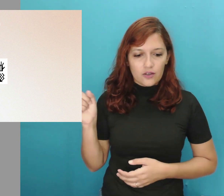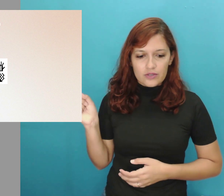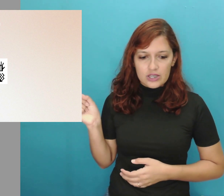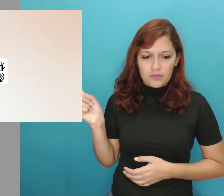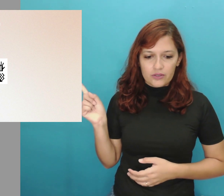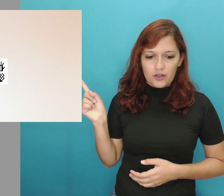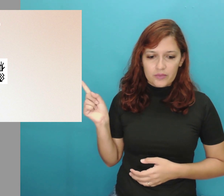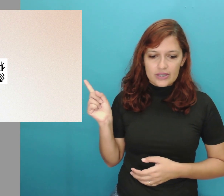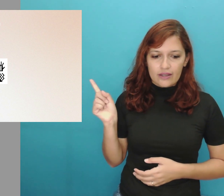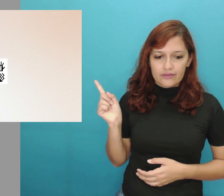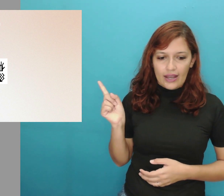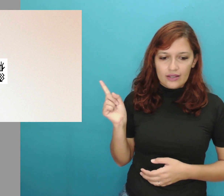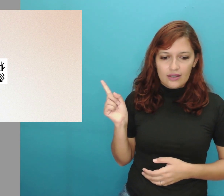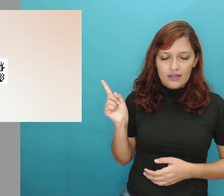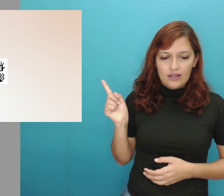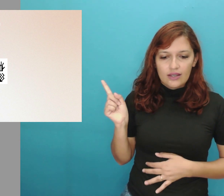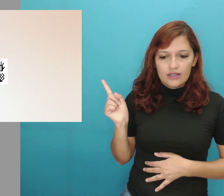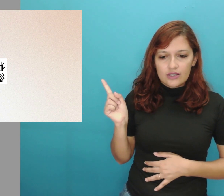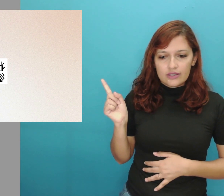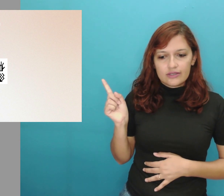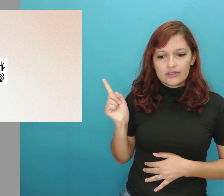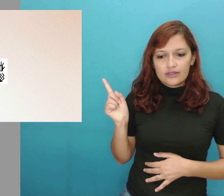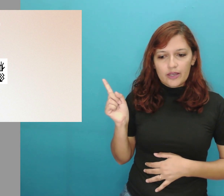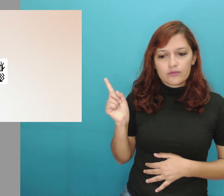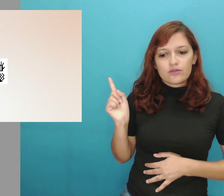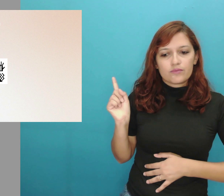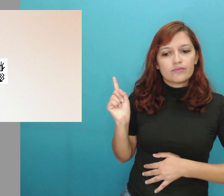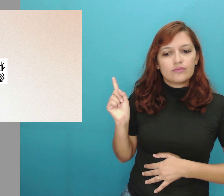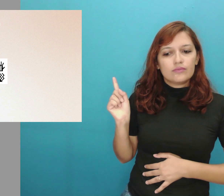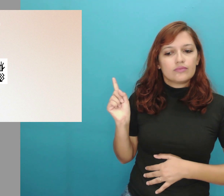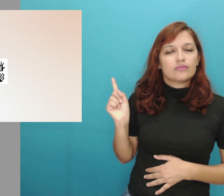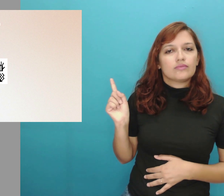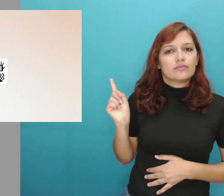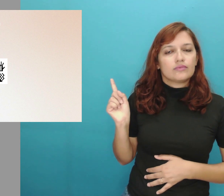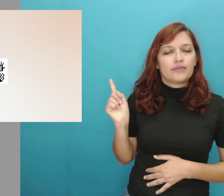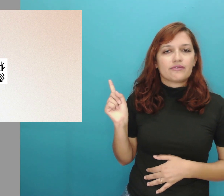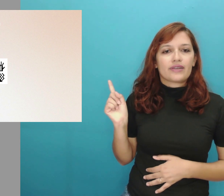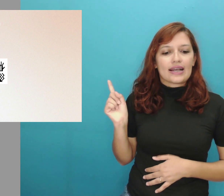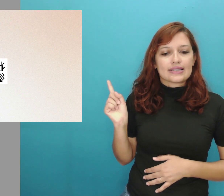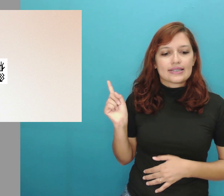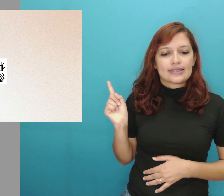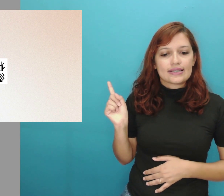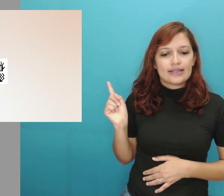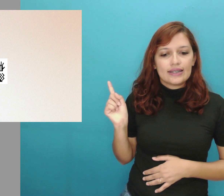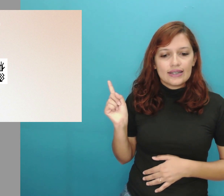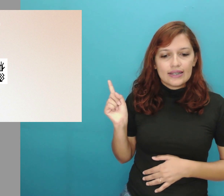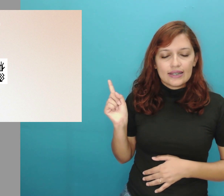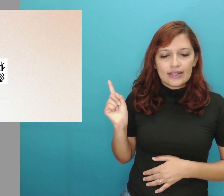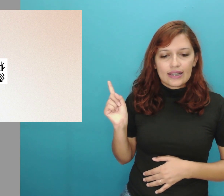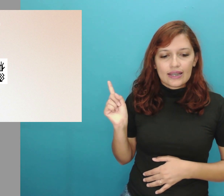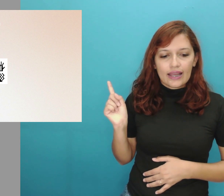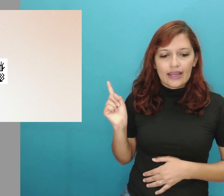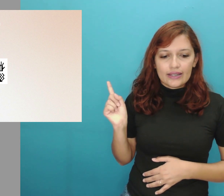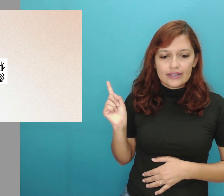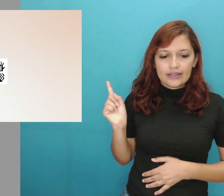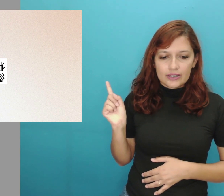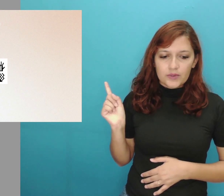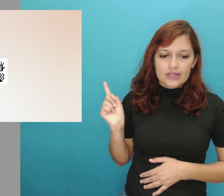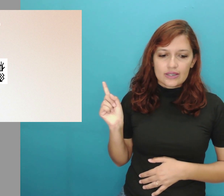vocês podem observar, temos uma frase em língua de sinais.